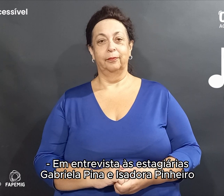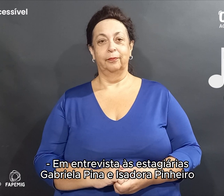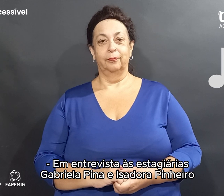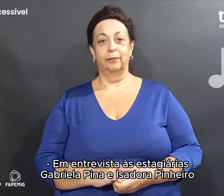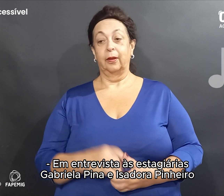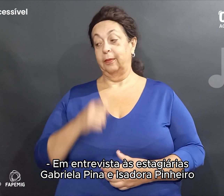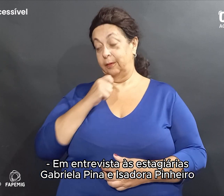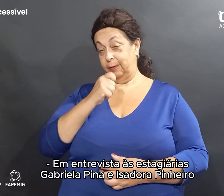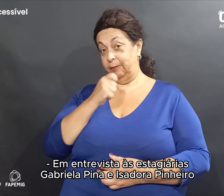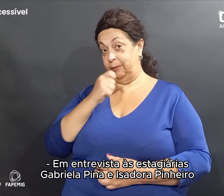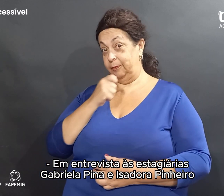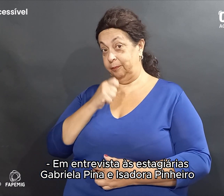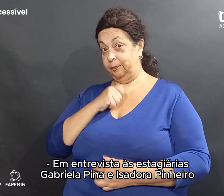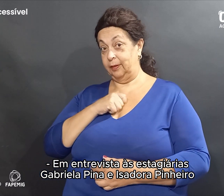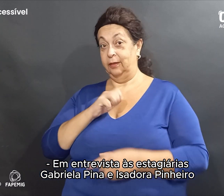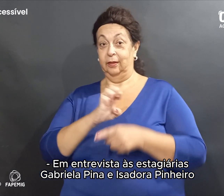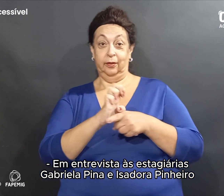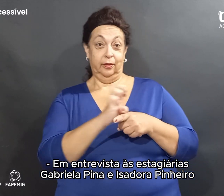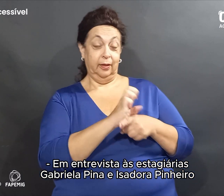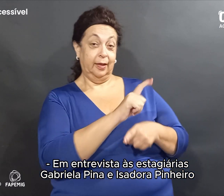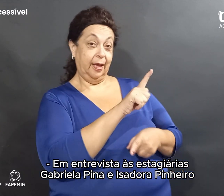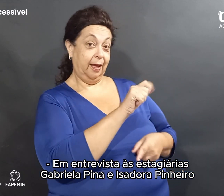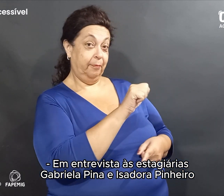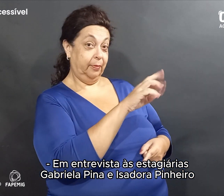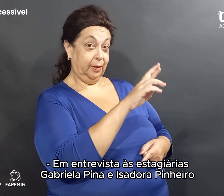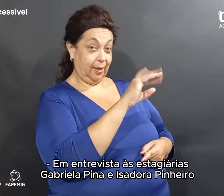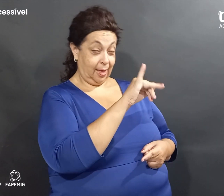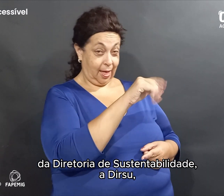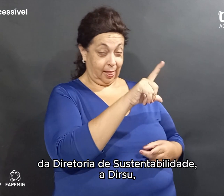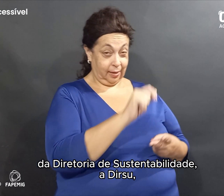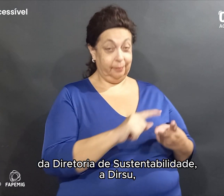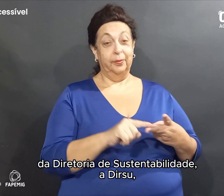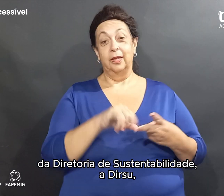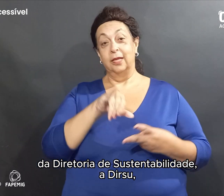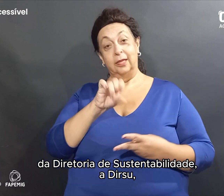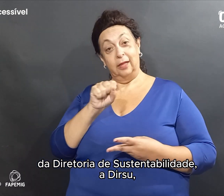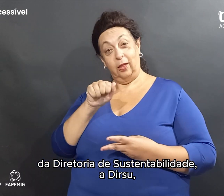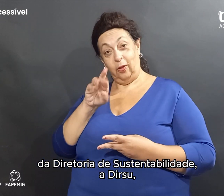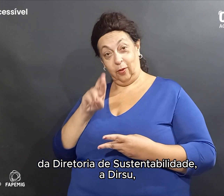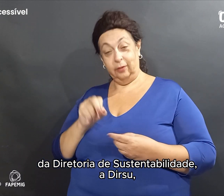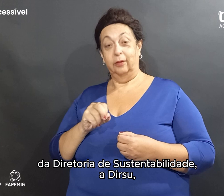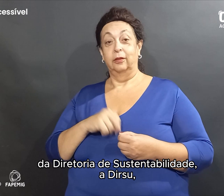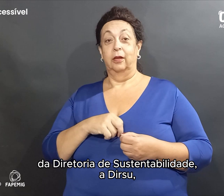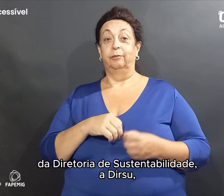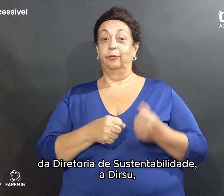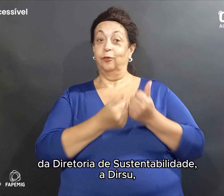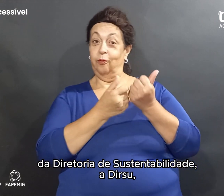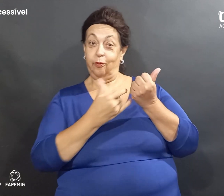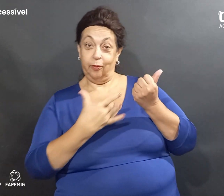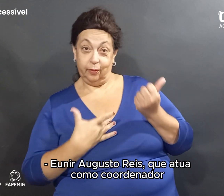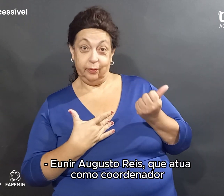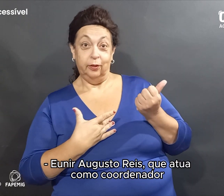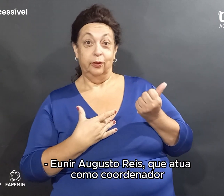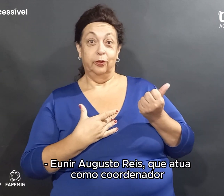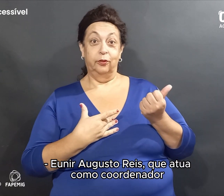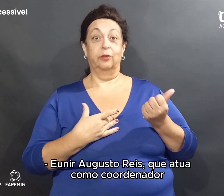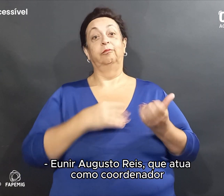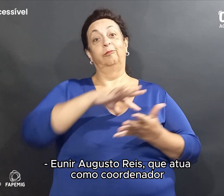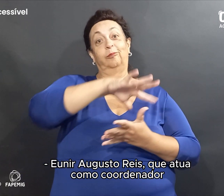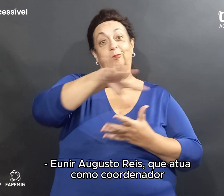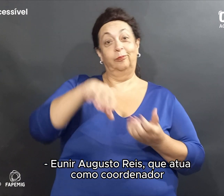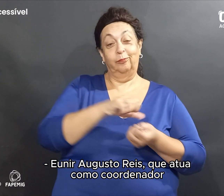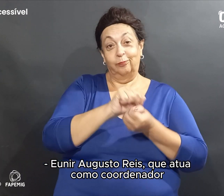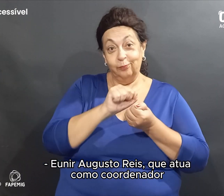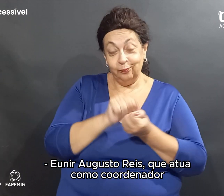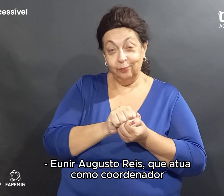Em entrevista às estagiárias Gabriela Pina e Isadora Pinheiro, da Diretoria de Sustentabilidade, a DIRSU, Eunir